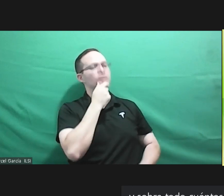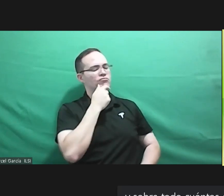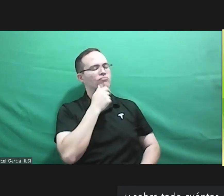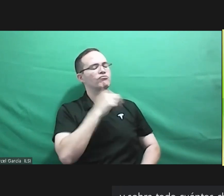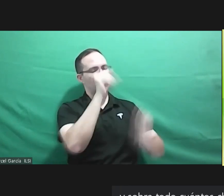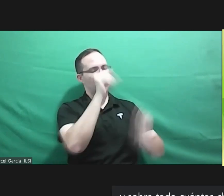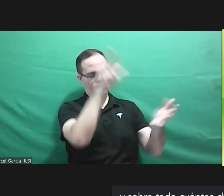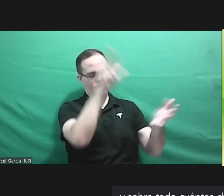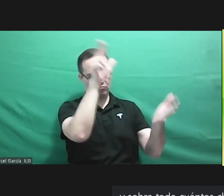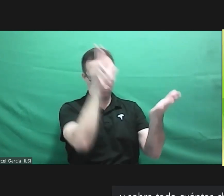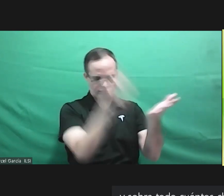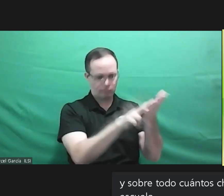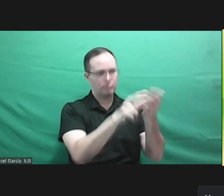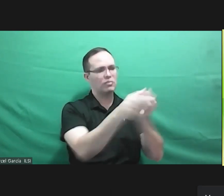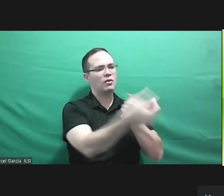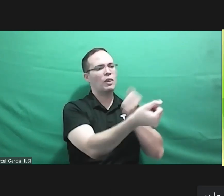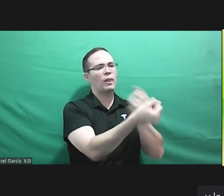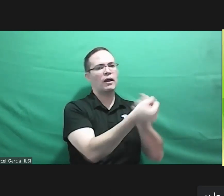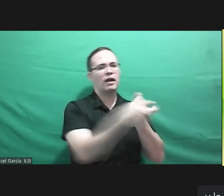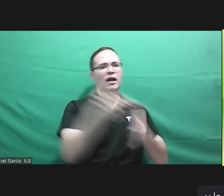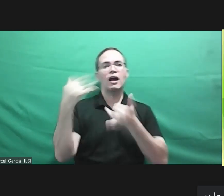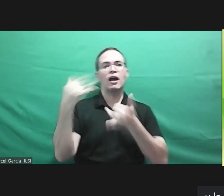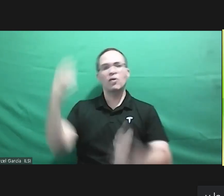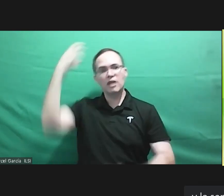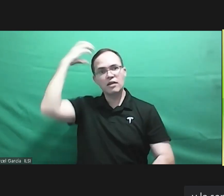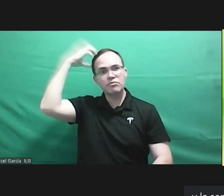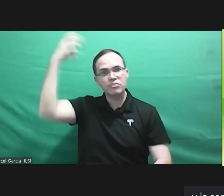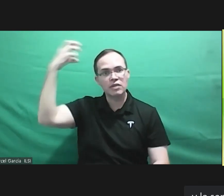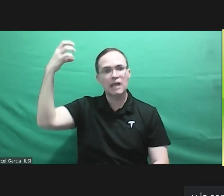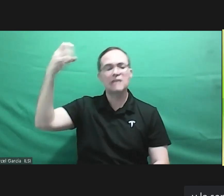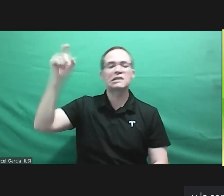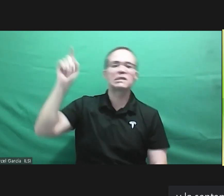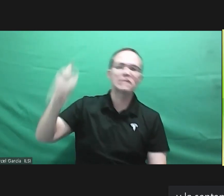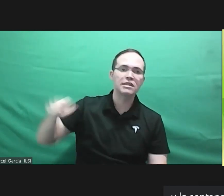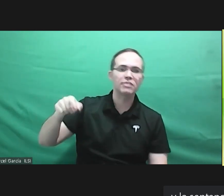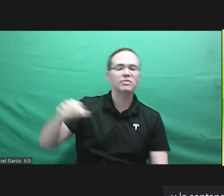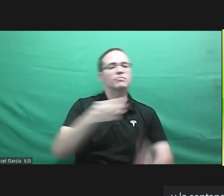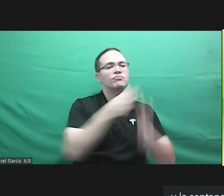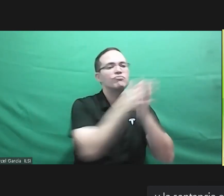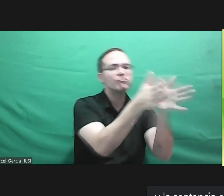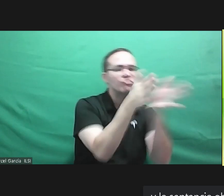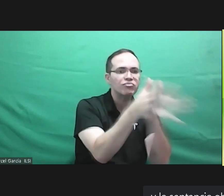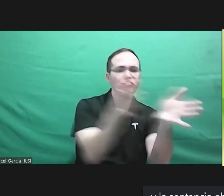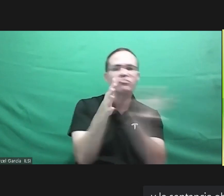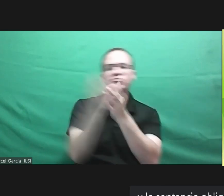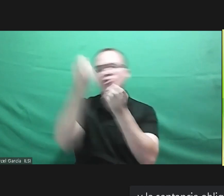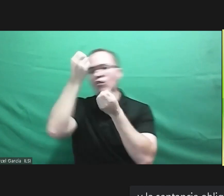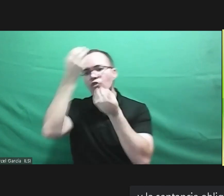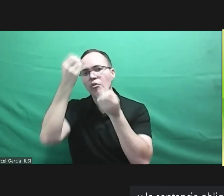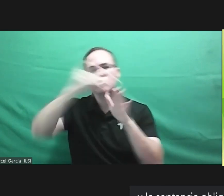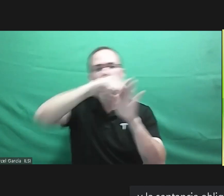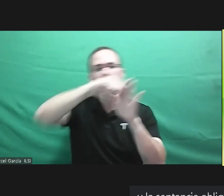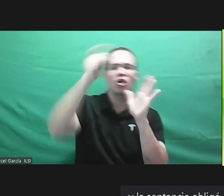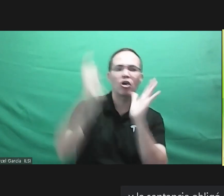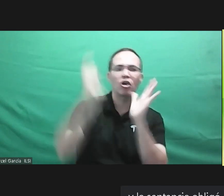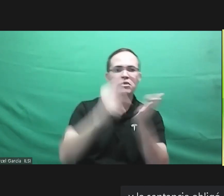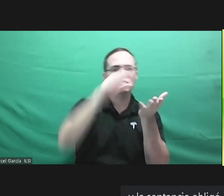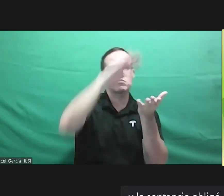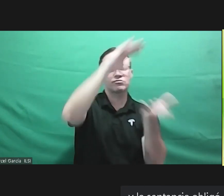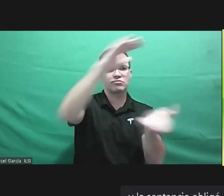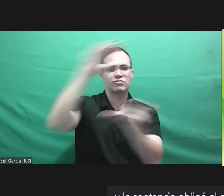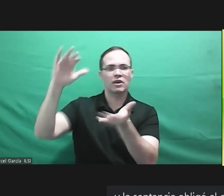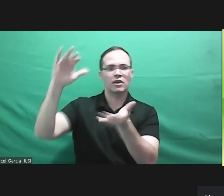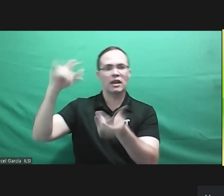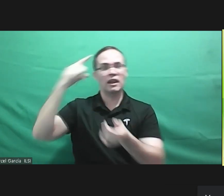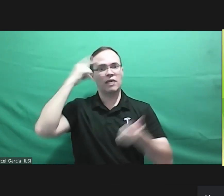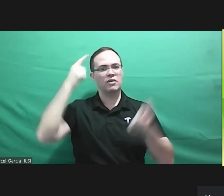datos que le pidieron las organizaciones, con lo cual es una herramienta que hay que evaluar, digamos, con algún cuidado, en el sentido de pensarla estratégicamente, porque tiene